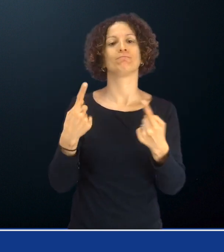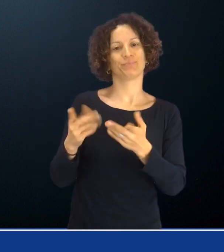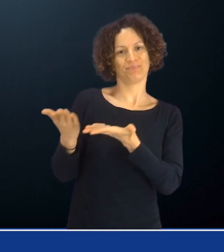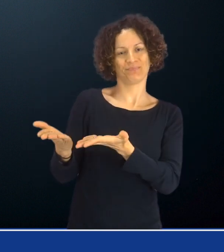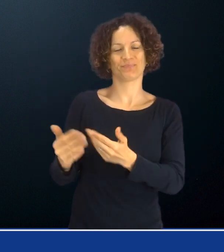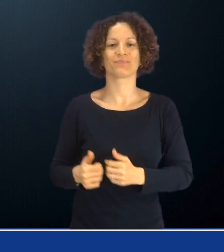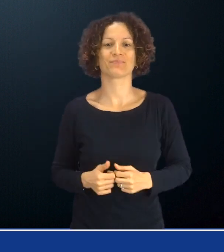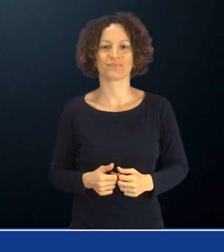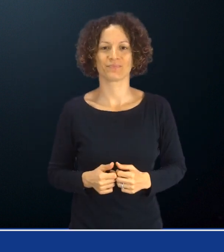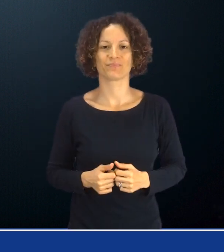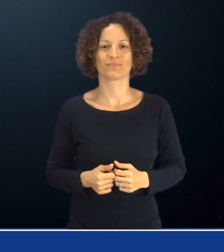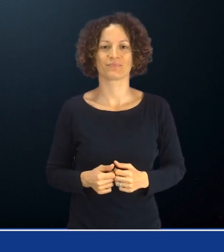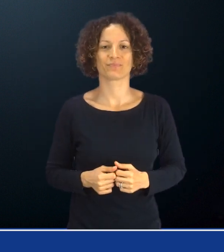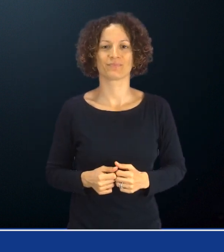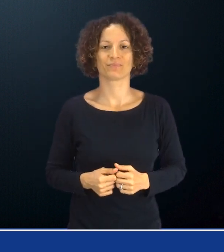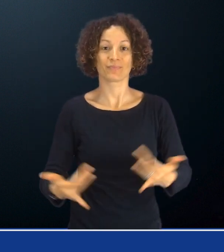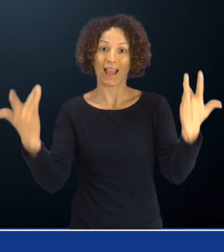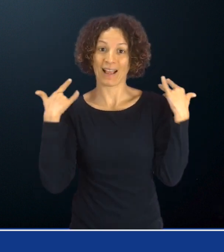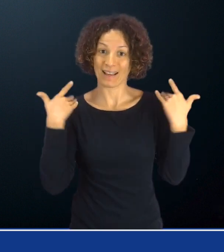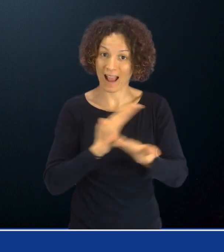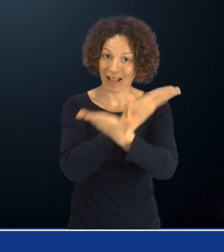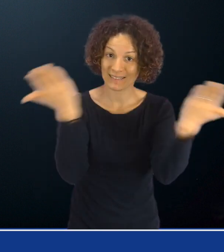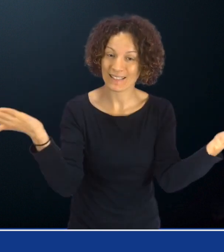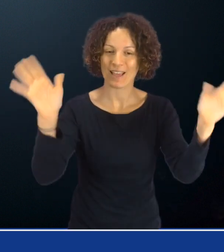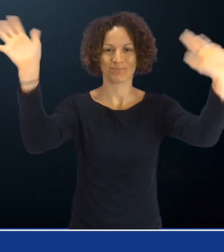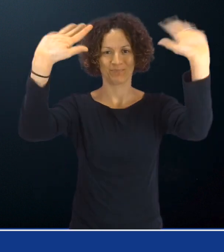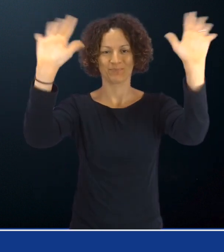raggiungibile al link qui indicato Grazie